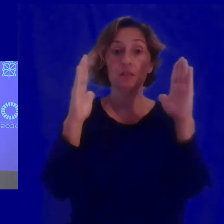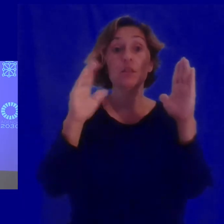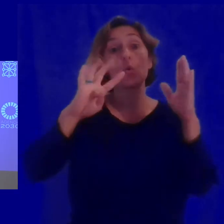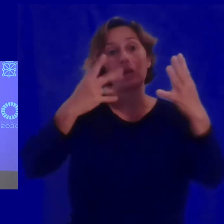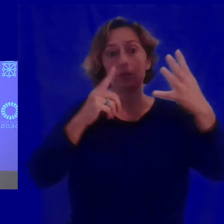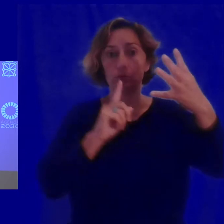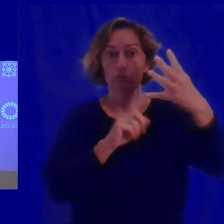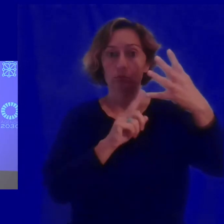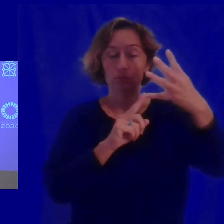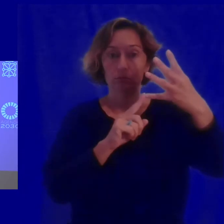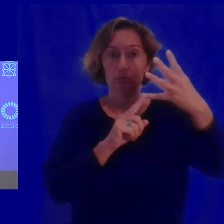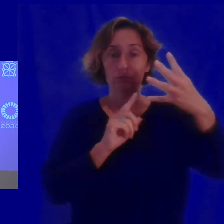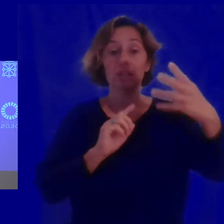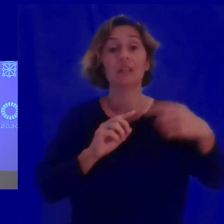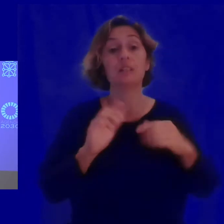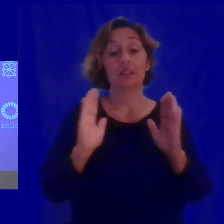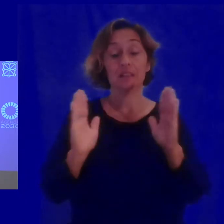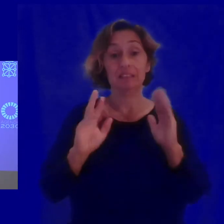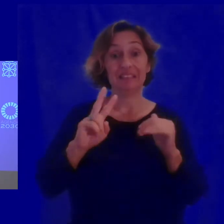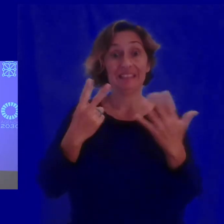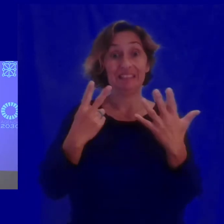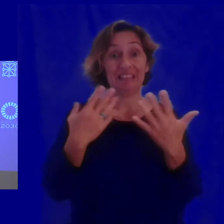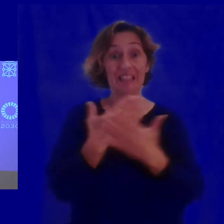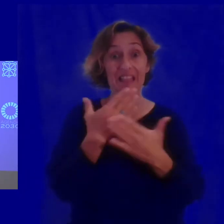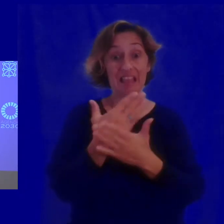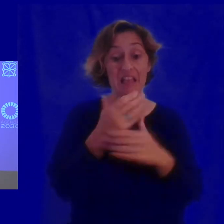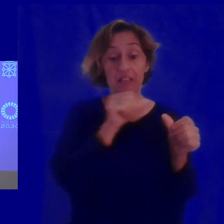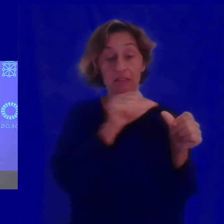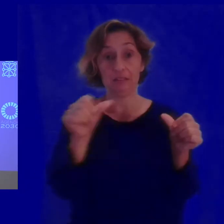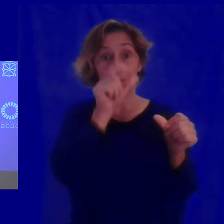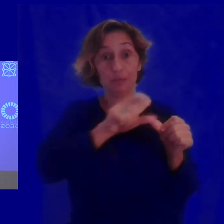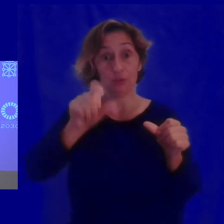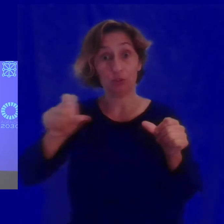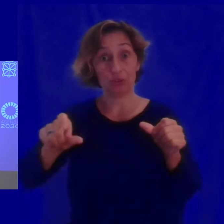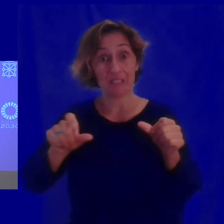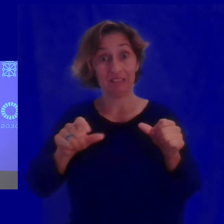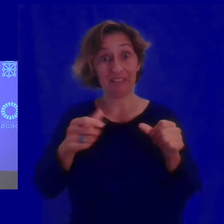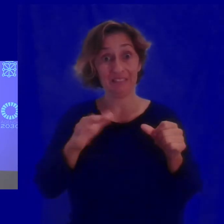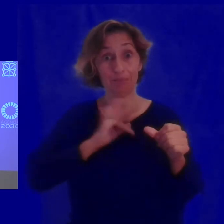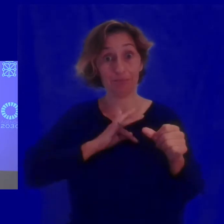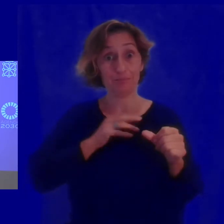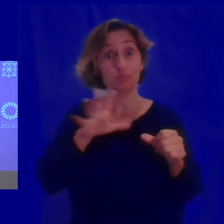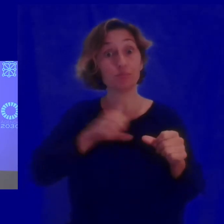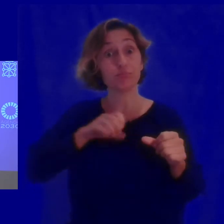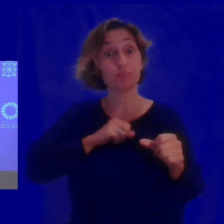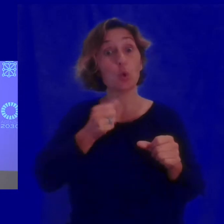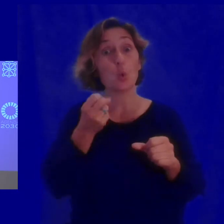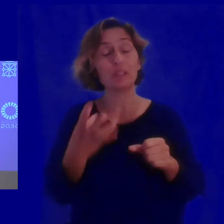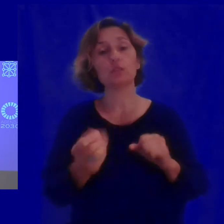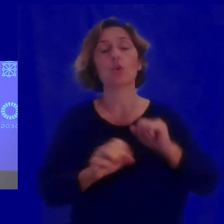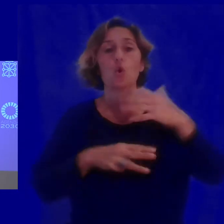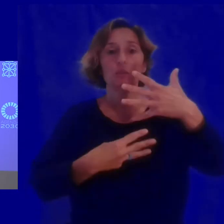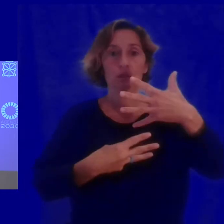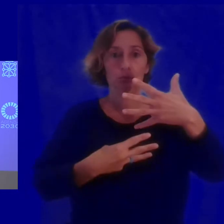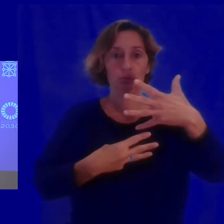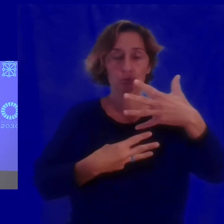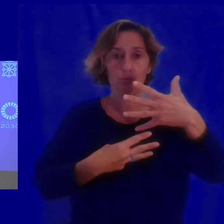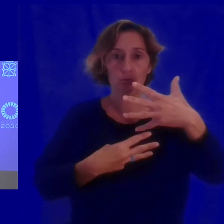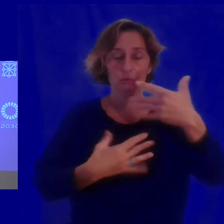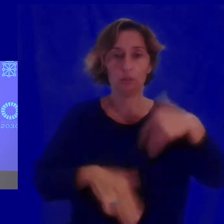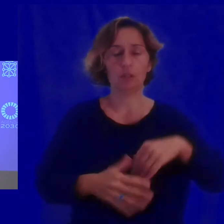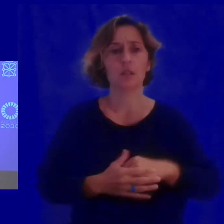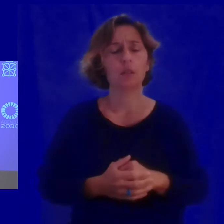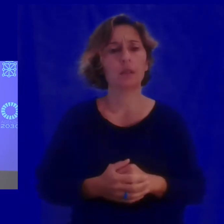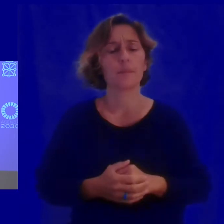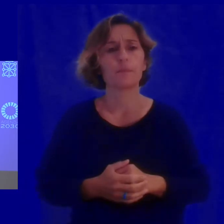cuartos y en el segundo, en el de la incidencia acumulada, en los 7 días, somos los octavos, después de haber soportado mucha